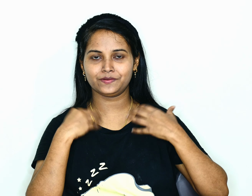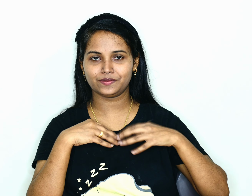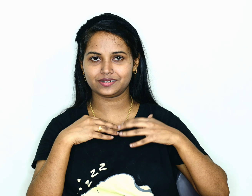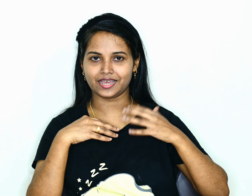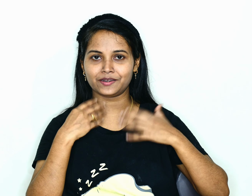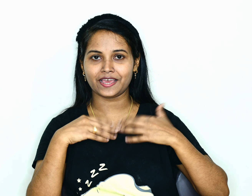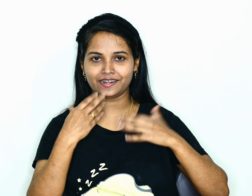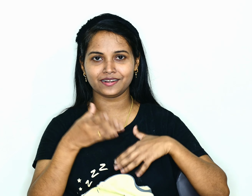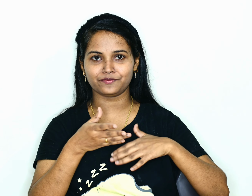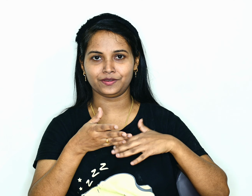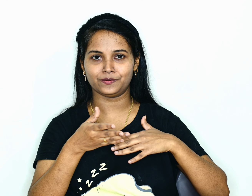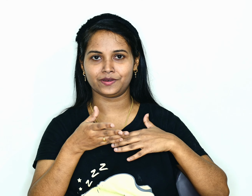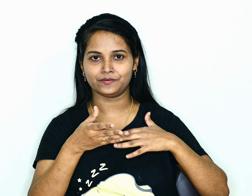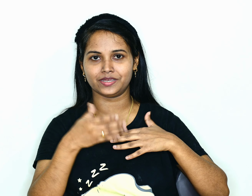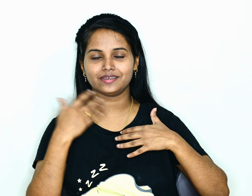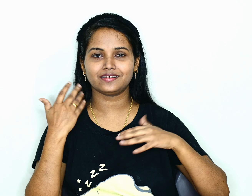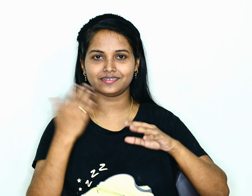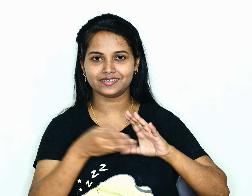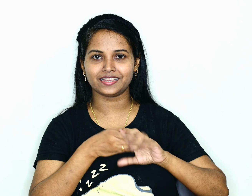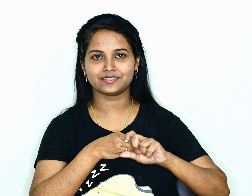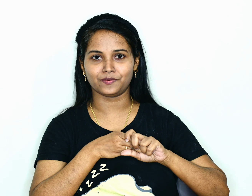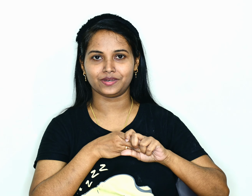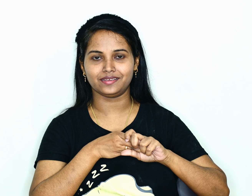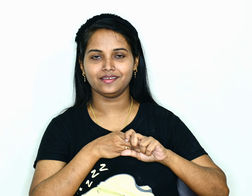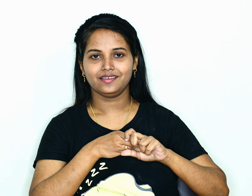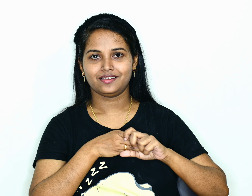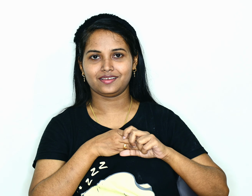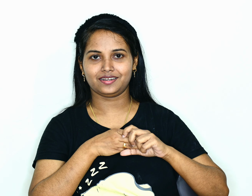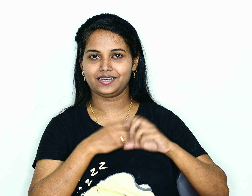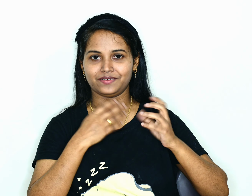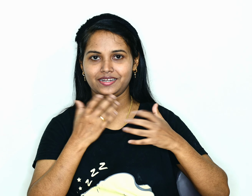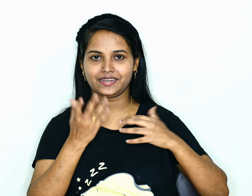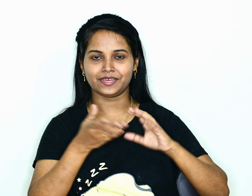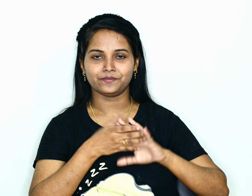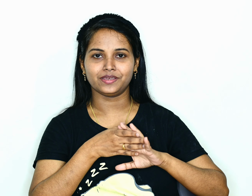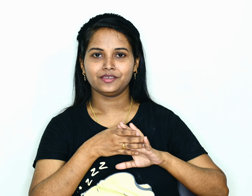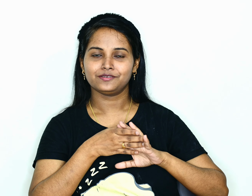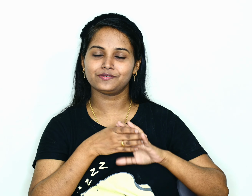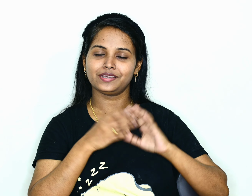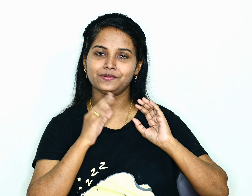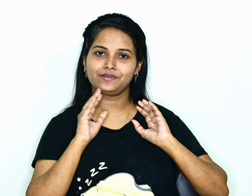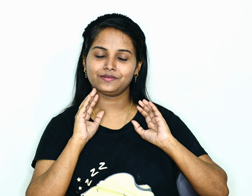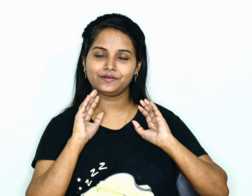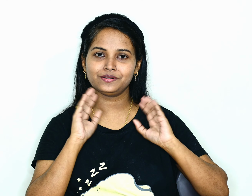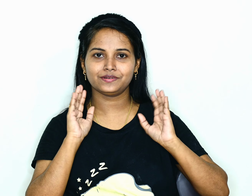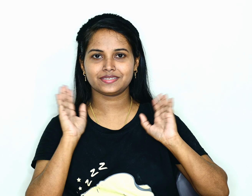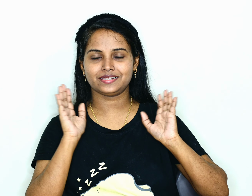को टायर्ड ना फील हो पाऊँ मैं द नेक्स्ट मॉर्निंग डिलीवरी के टाइम पे। सो आई टुक अ गुड